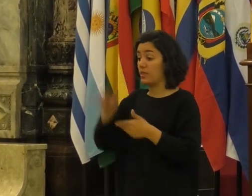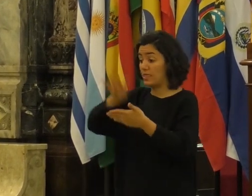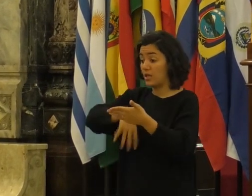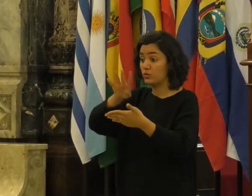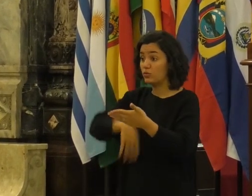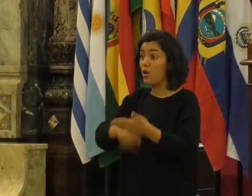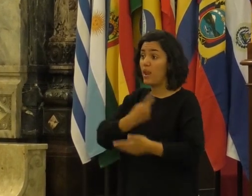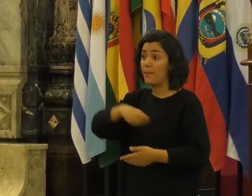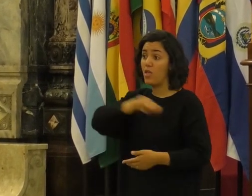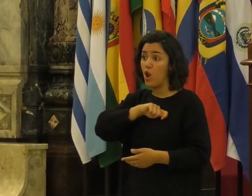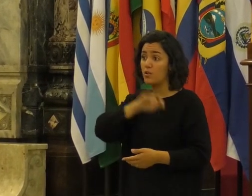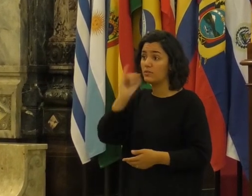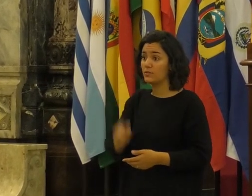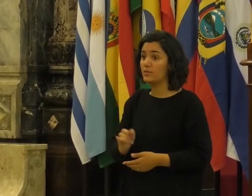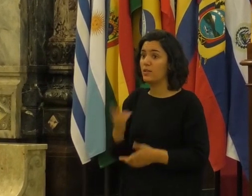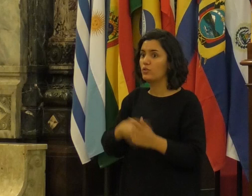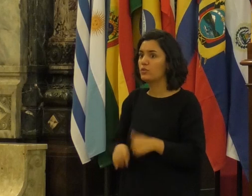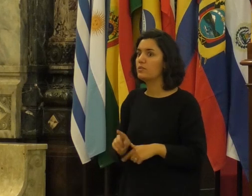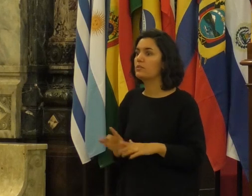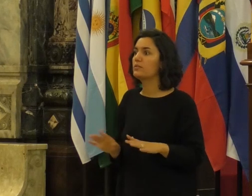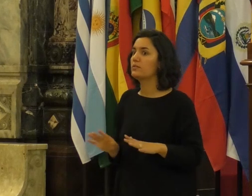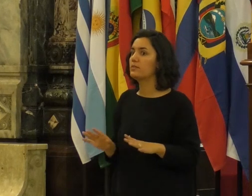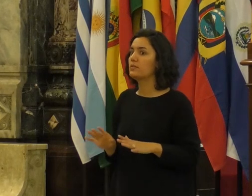están en español. Entonces yo